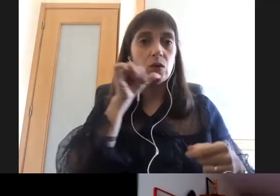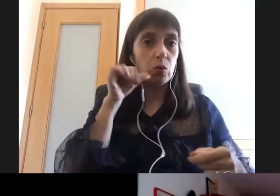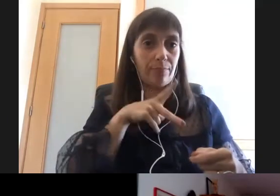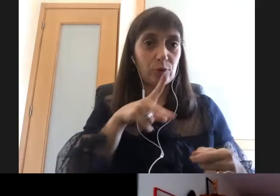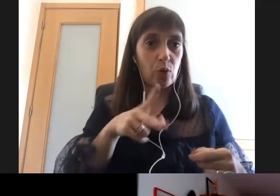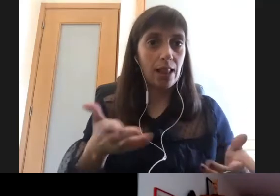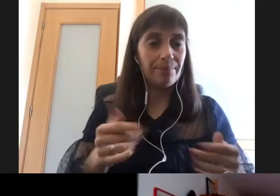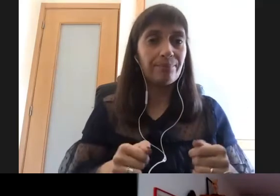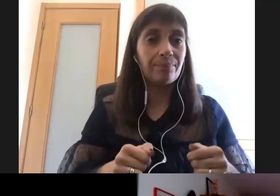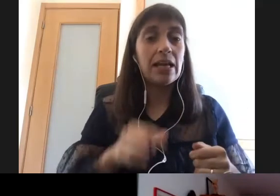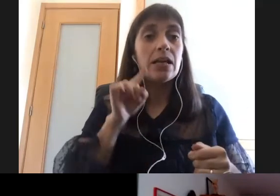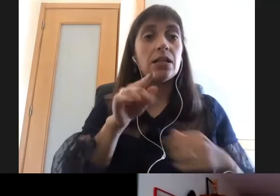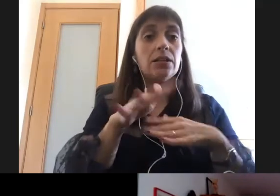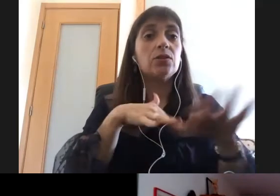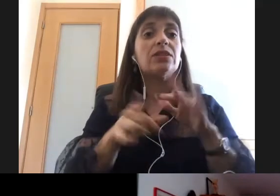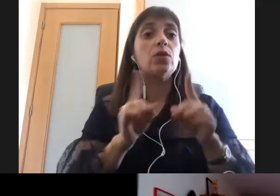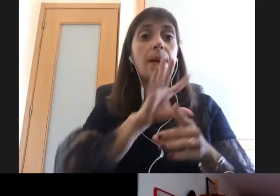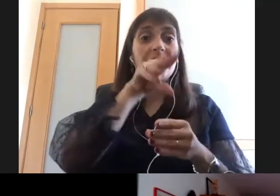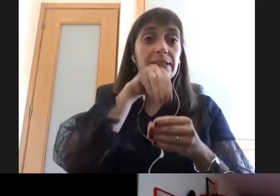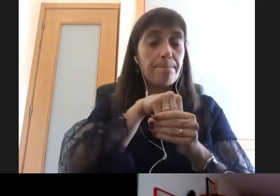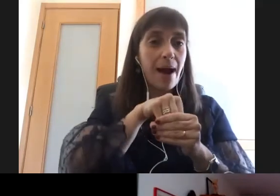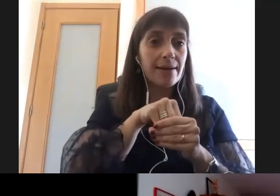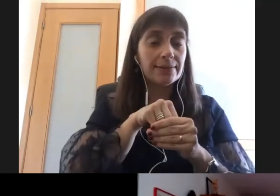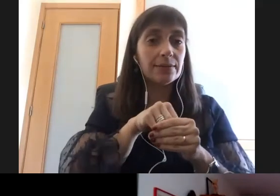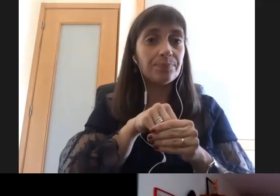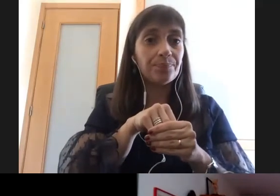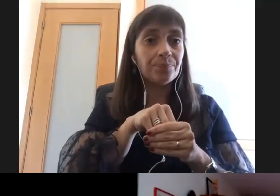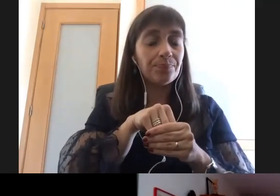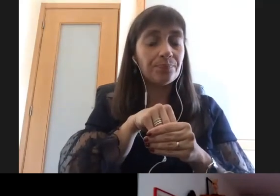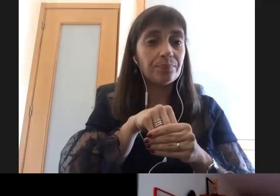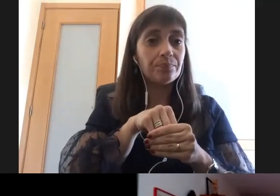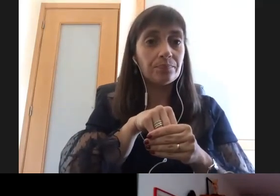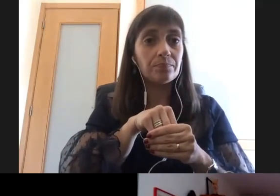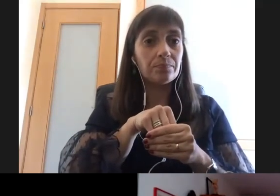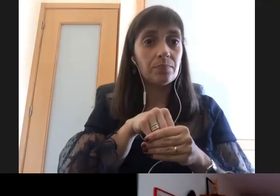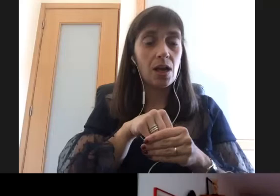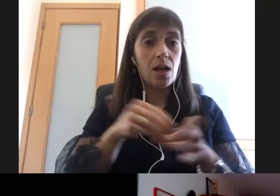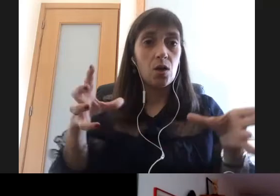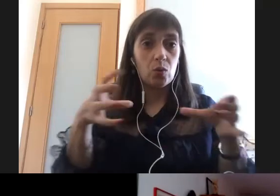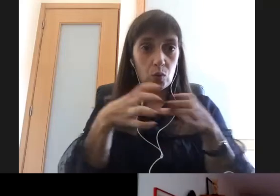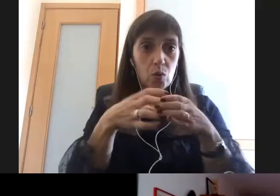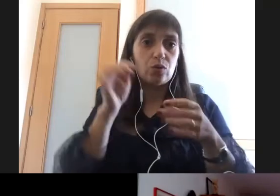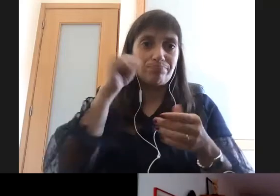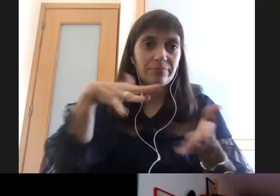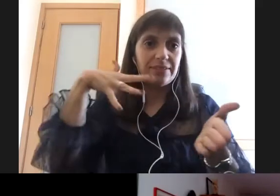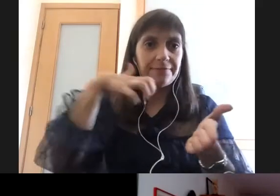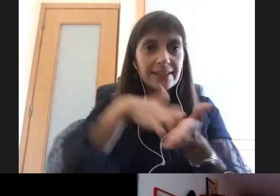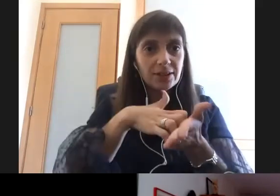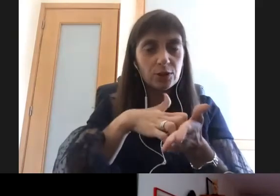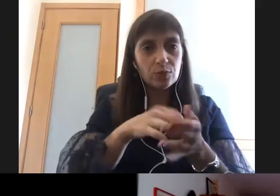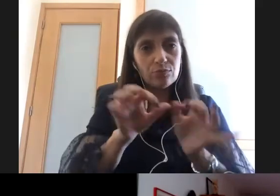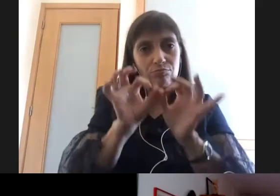é claro que fazia parte do conjunto de fascismos europeus,